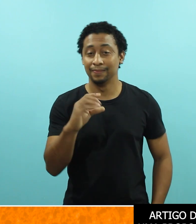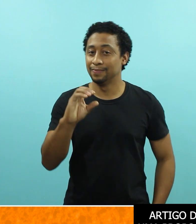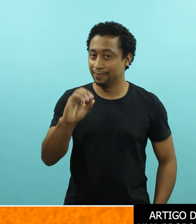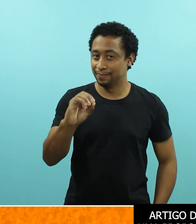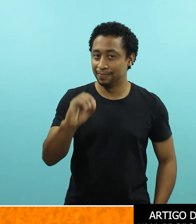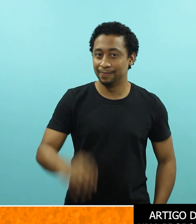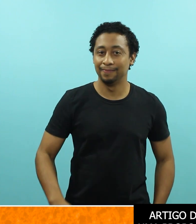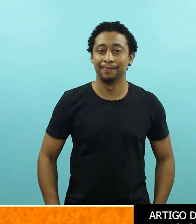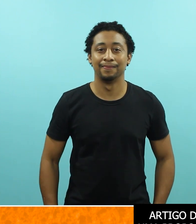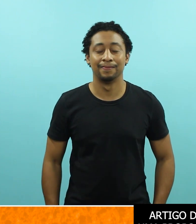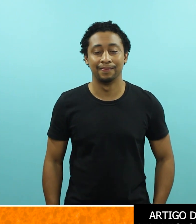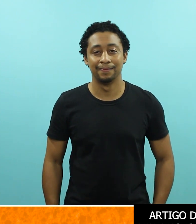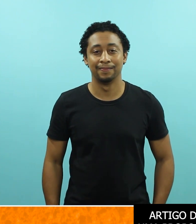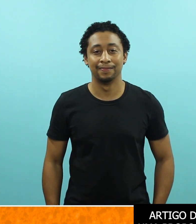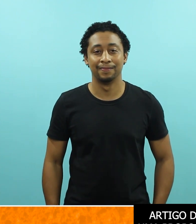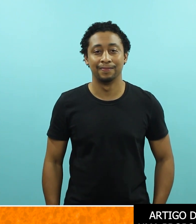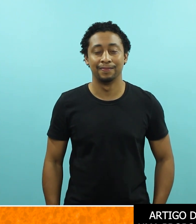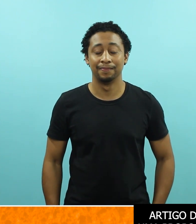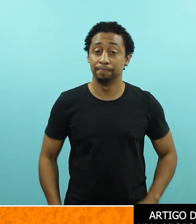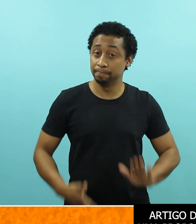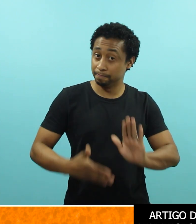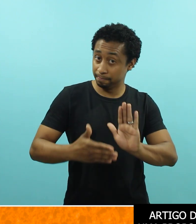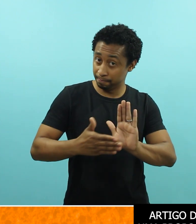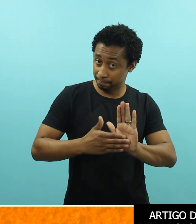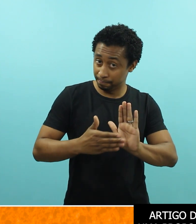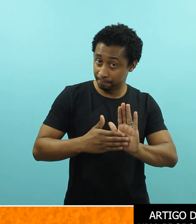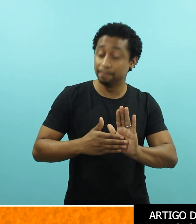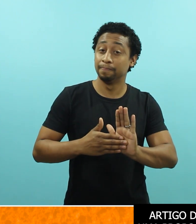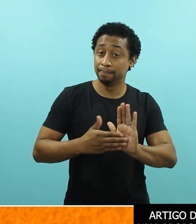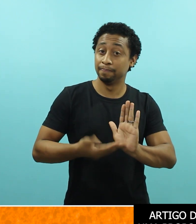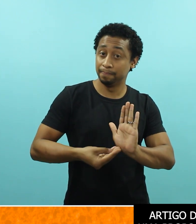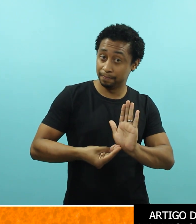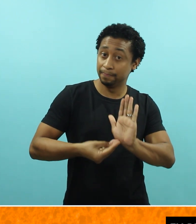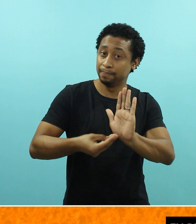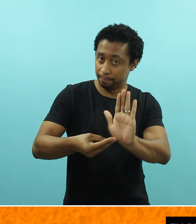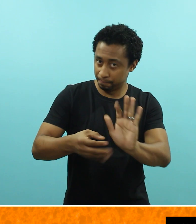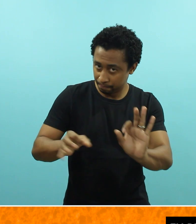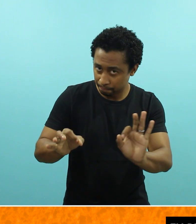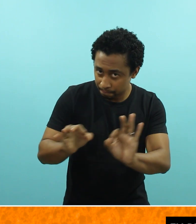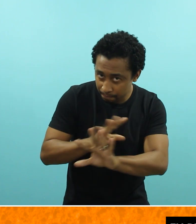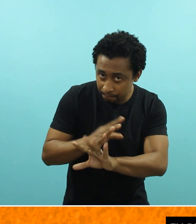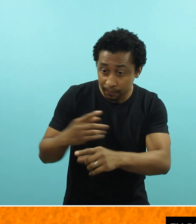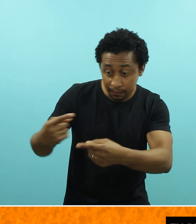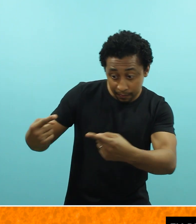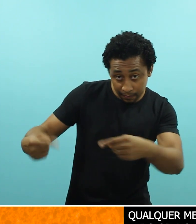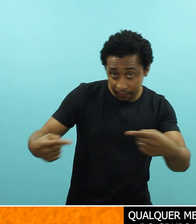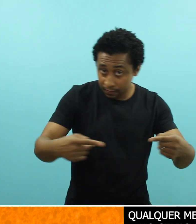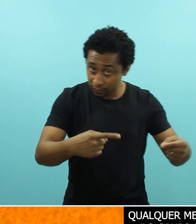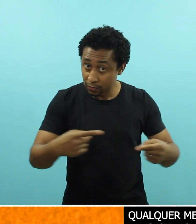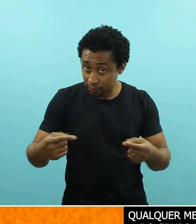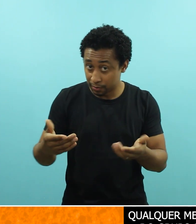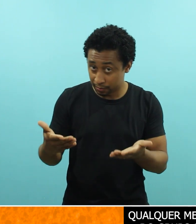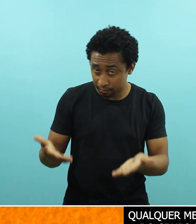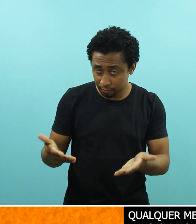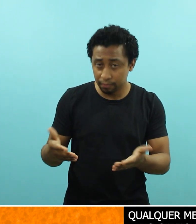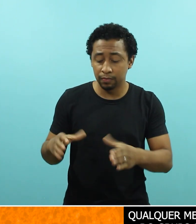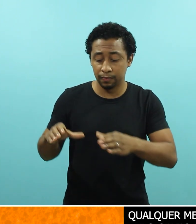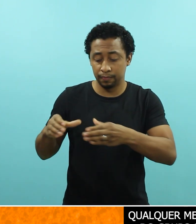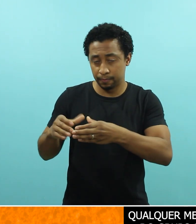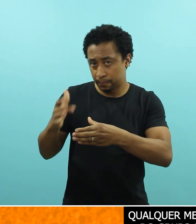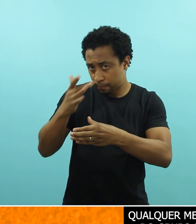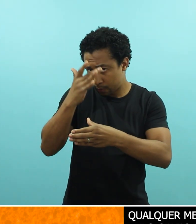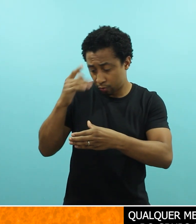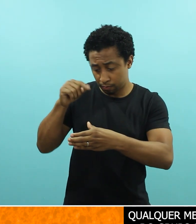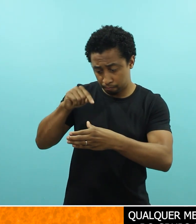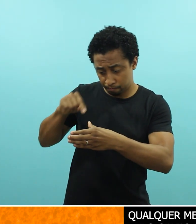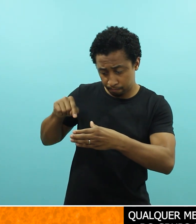Artigo 10º. Feita uma proposta e colocada em discussão, qualquer membro ou membra